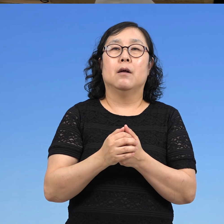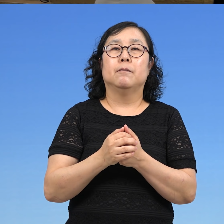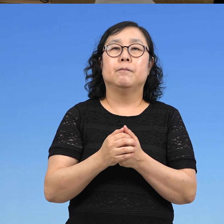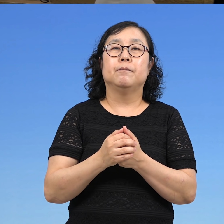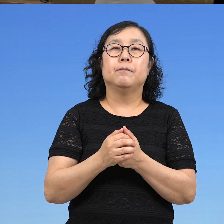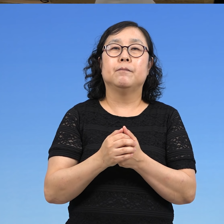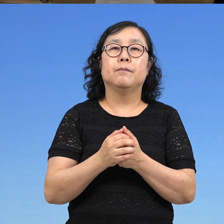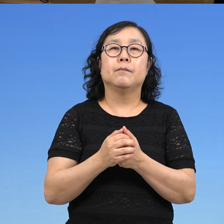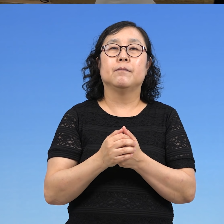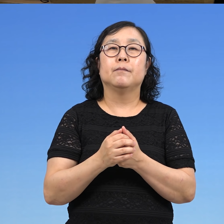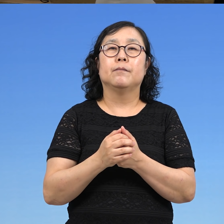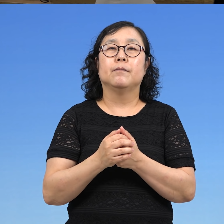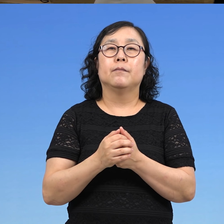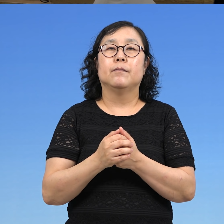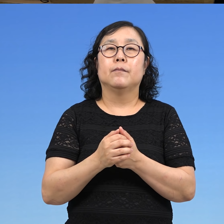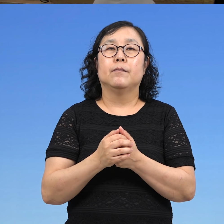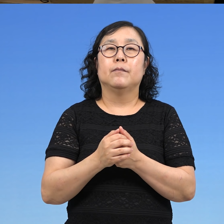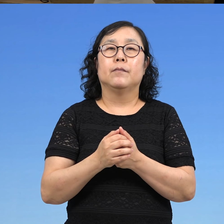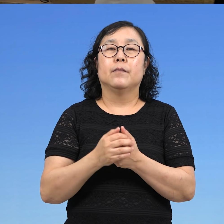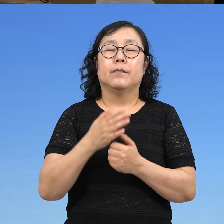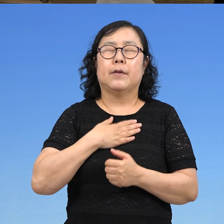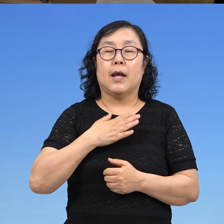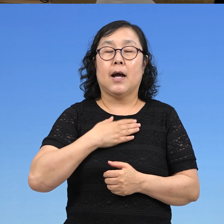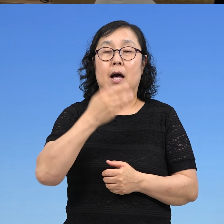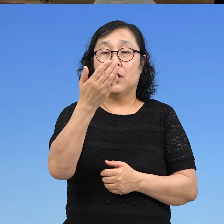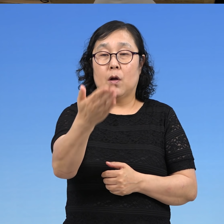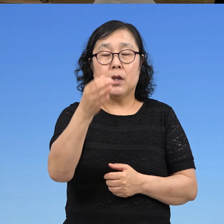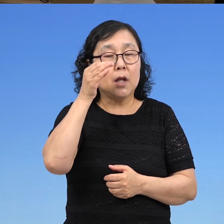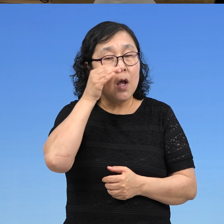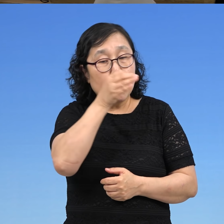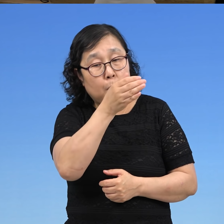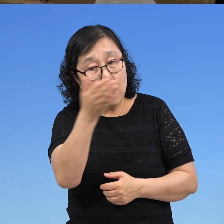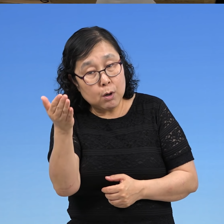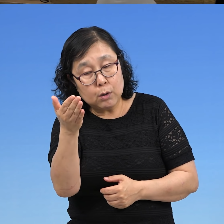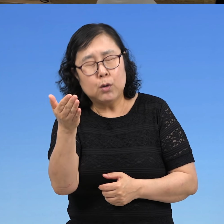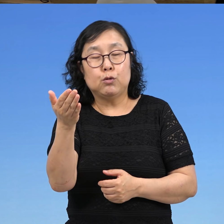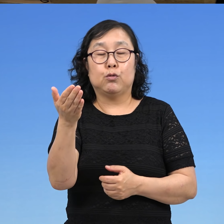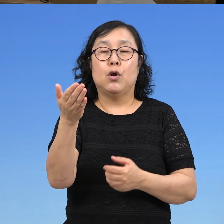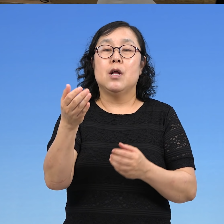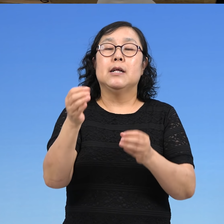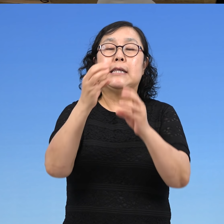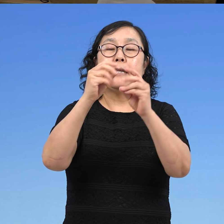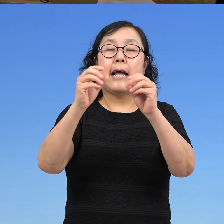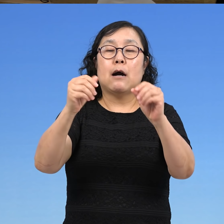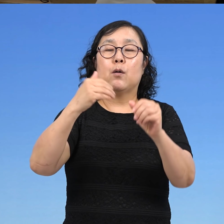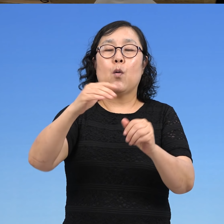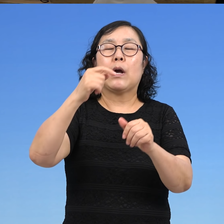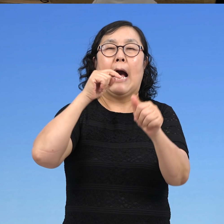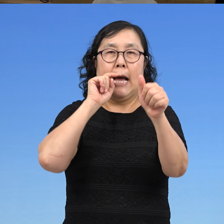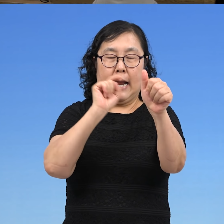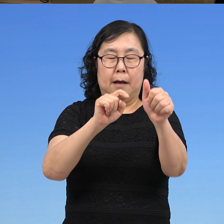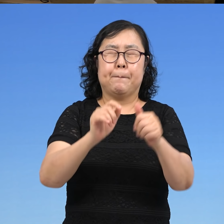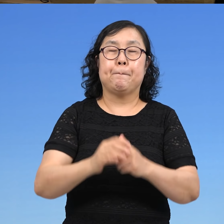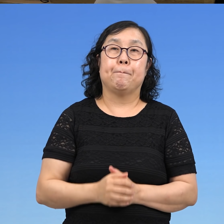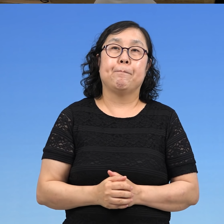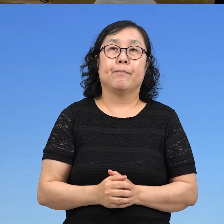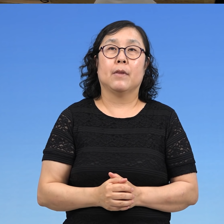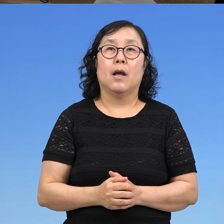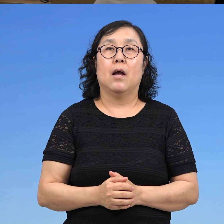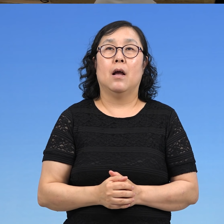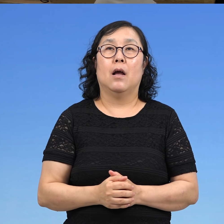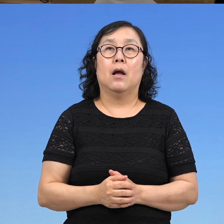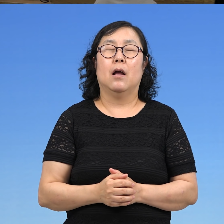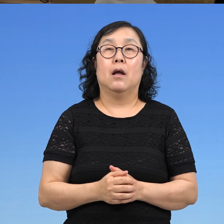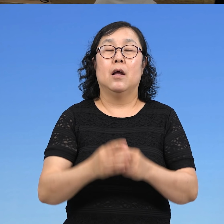아버지 은 너의 고향과 친척과 아버지의 집을 떠나 내가 너에게 보여 줄 땅으로 가라 이 첫번째 명령 이